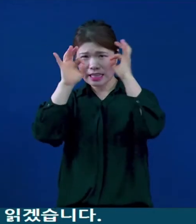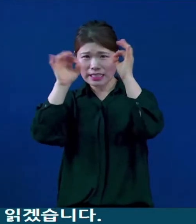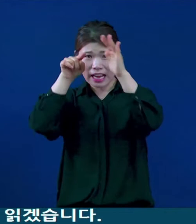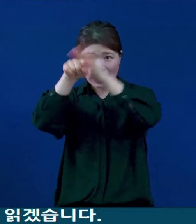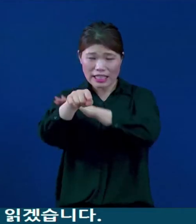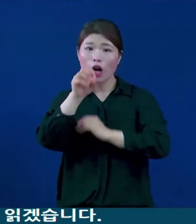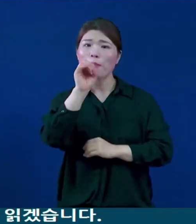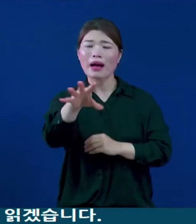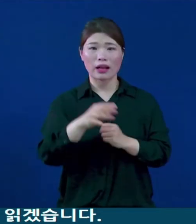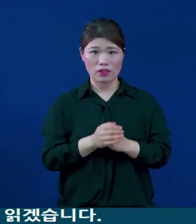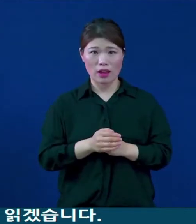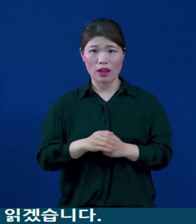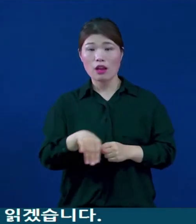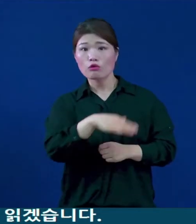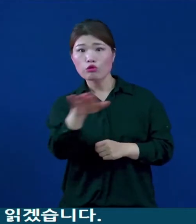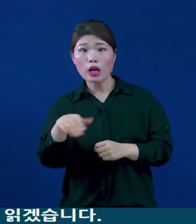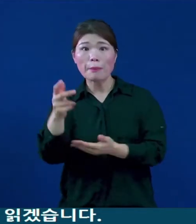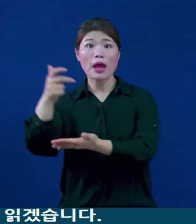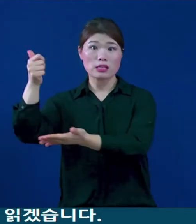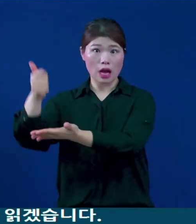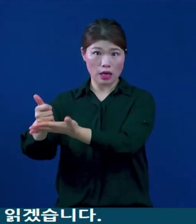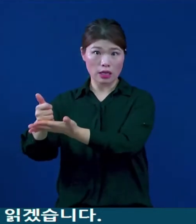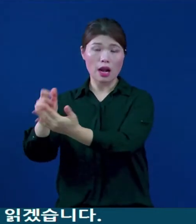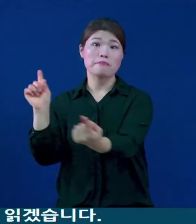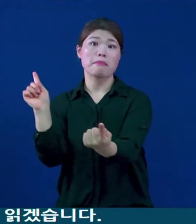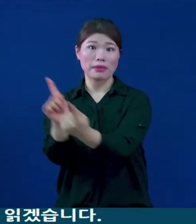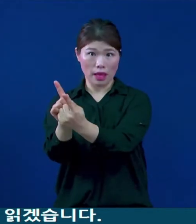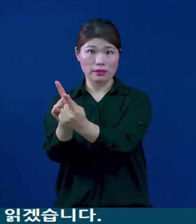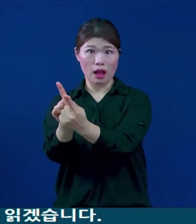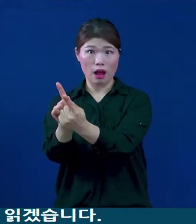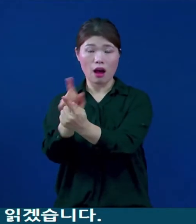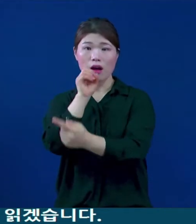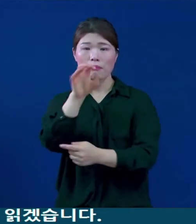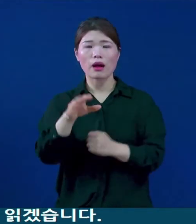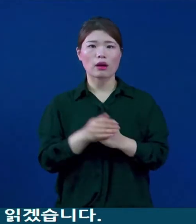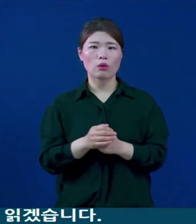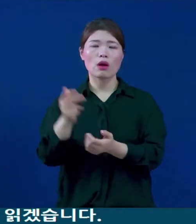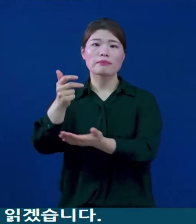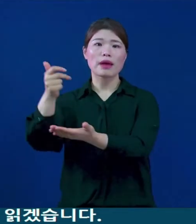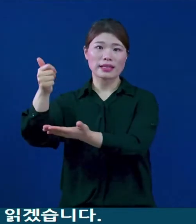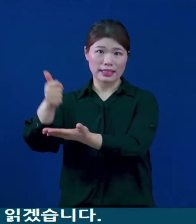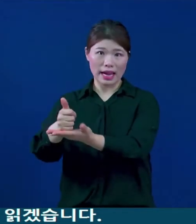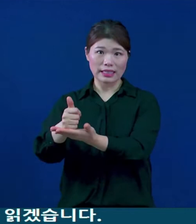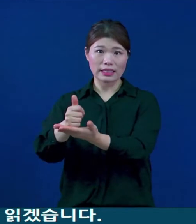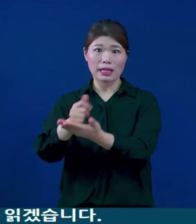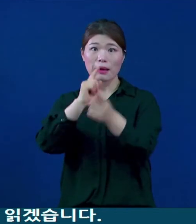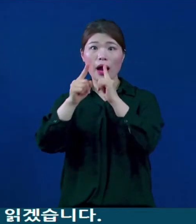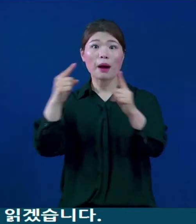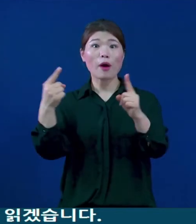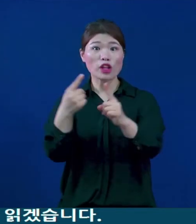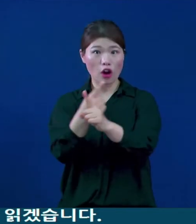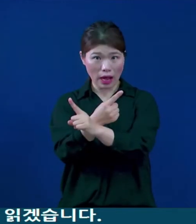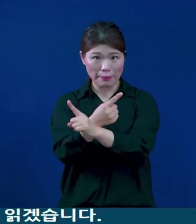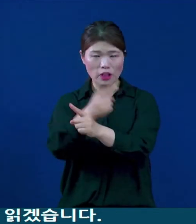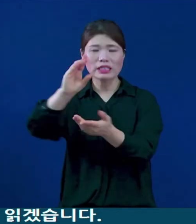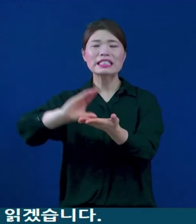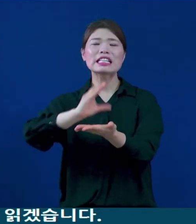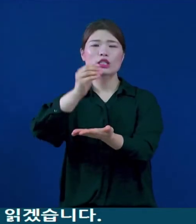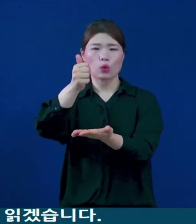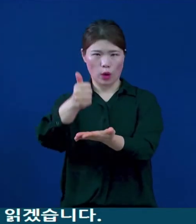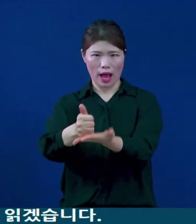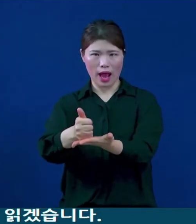말하되 우리가 메시아를 만났다 하고, 메시아는 번역하면